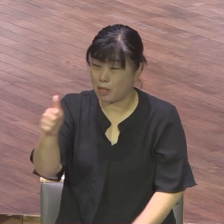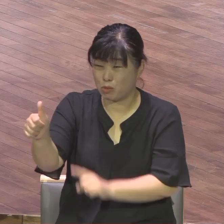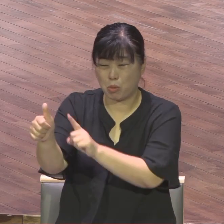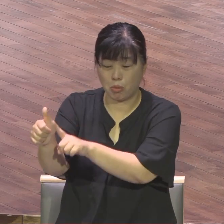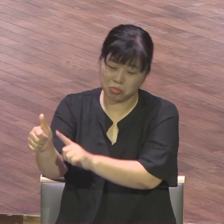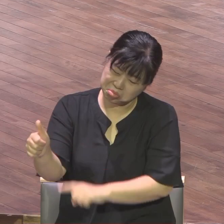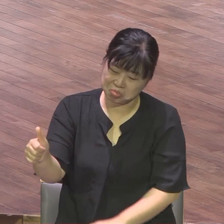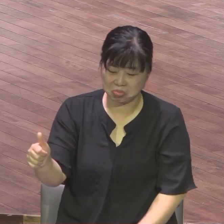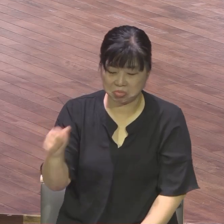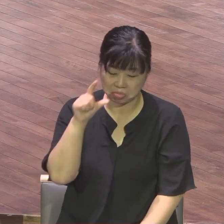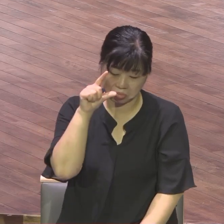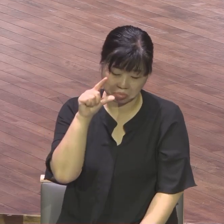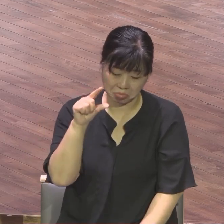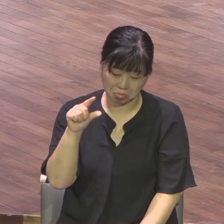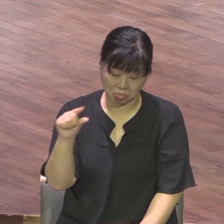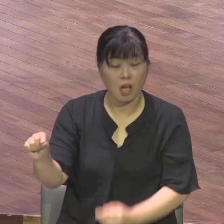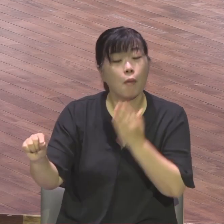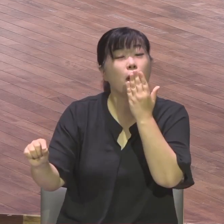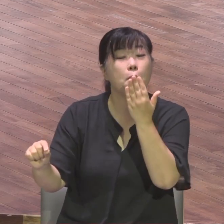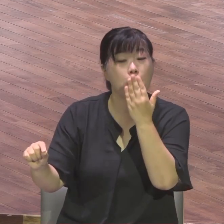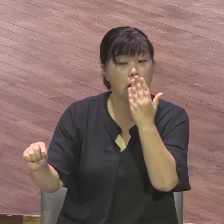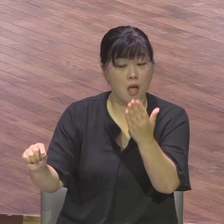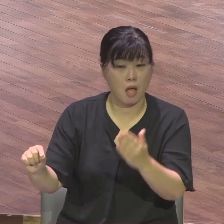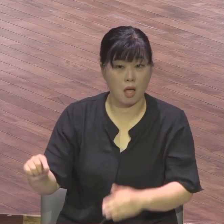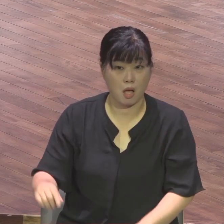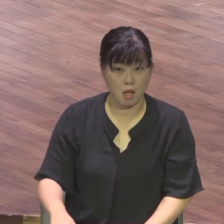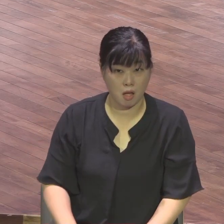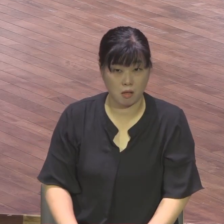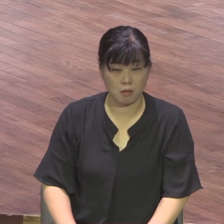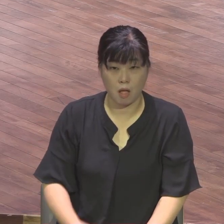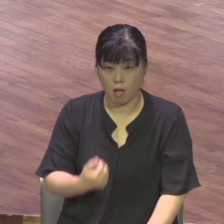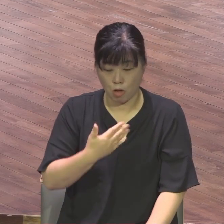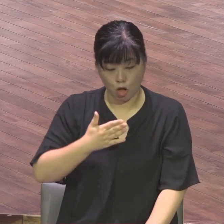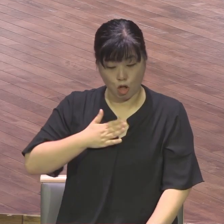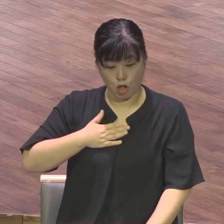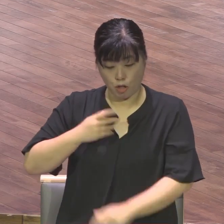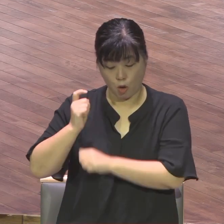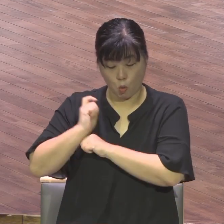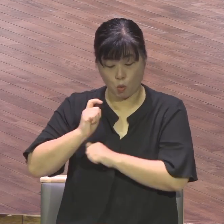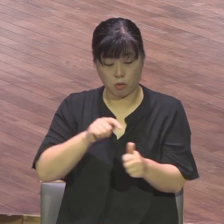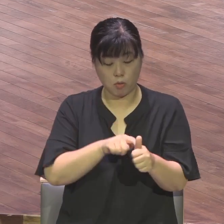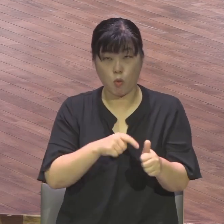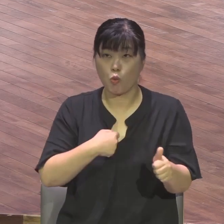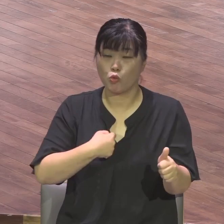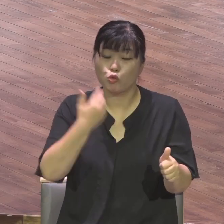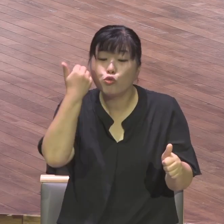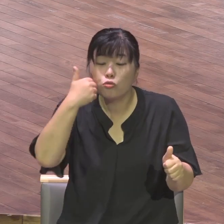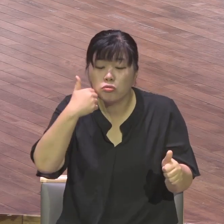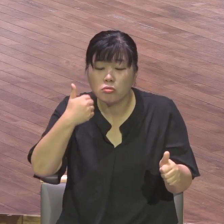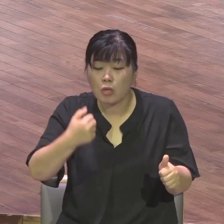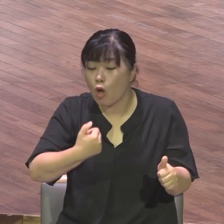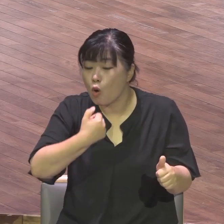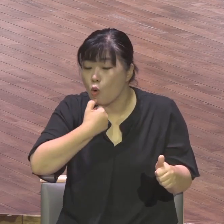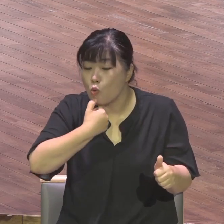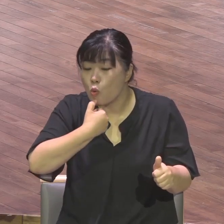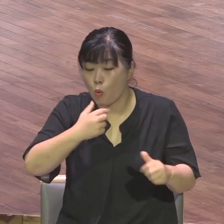그 베드로에게 군대 로마 군대의 백부장이 발 앞에 엎드려 절을.